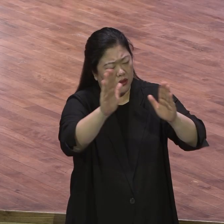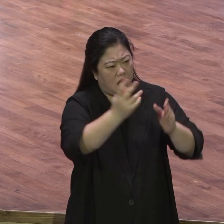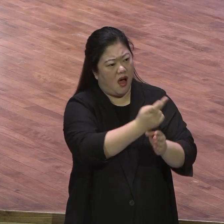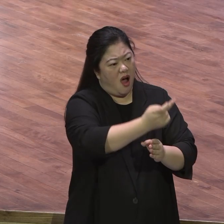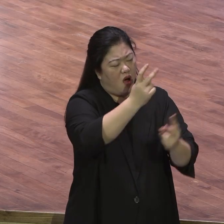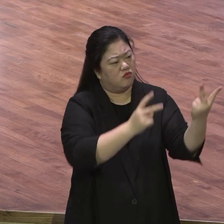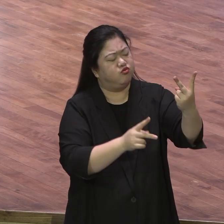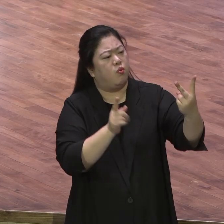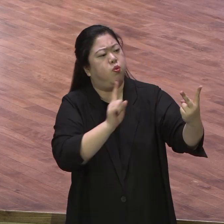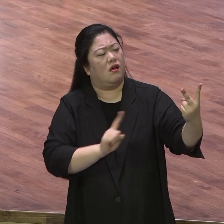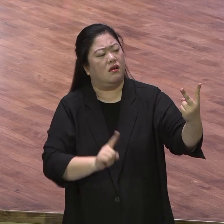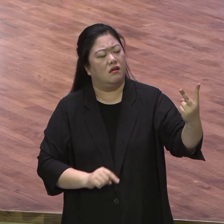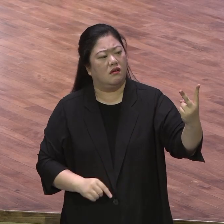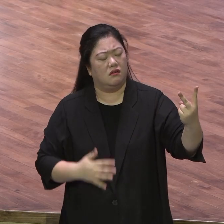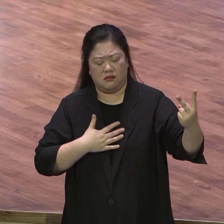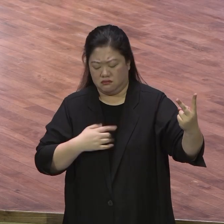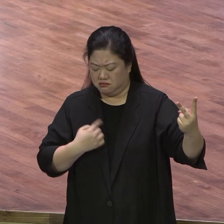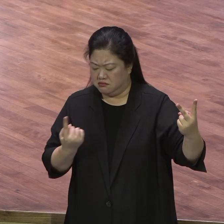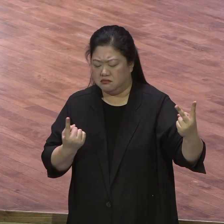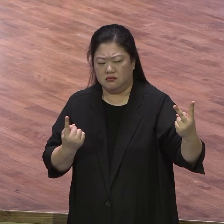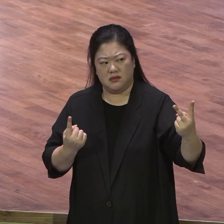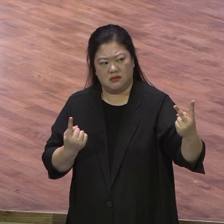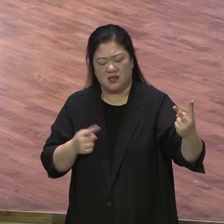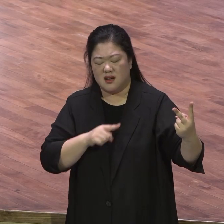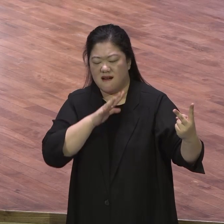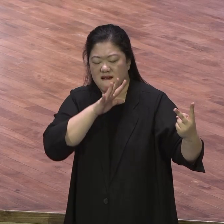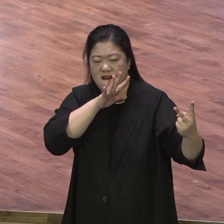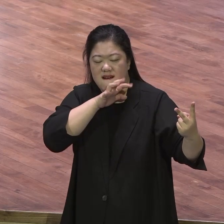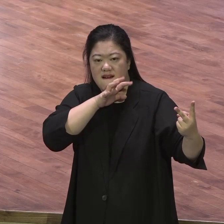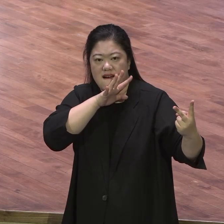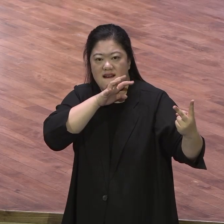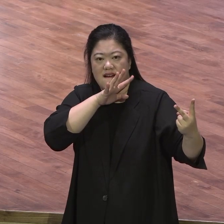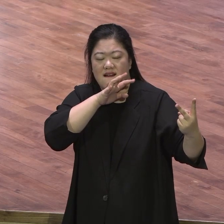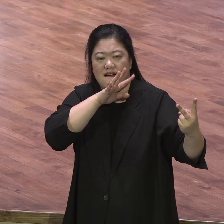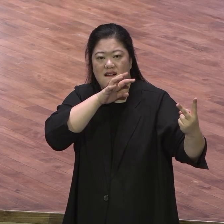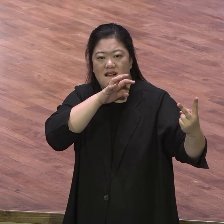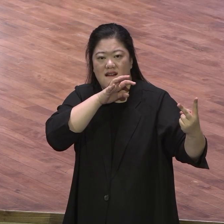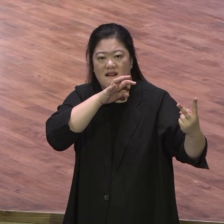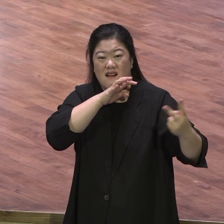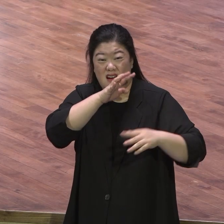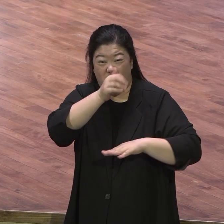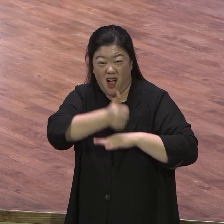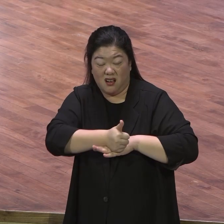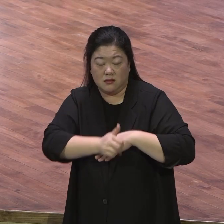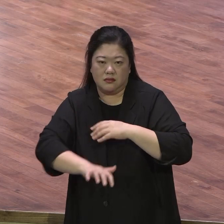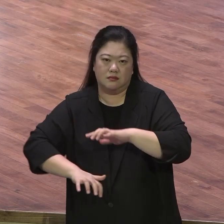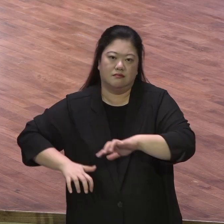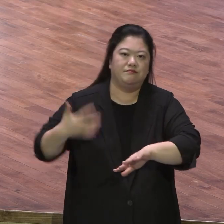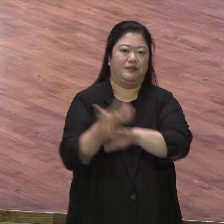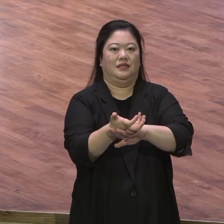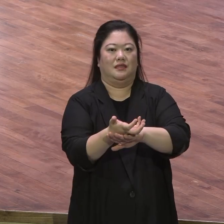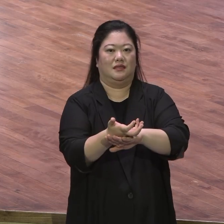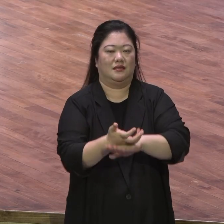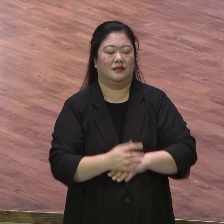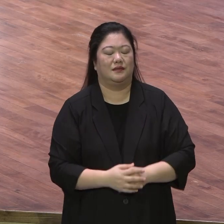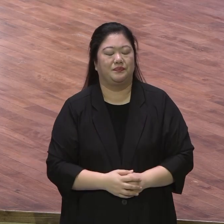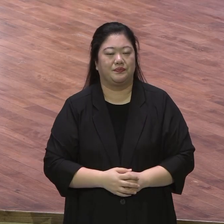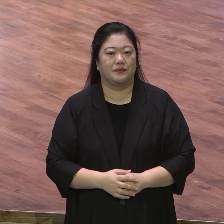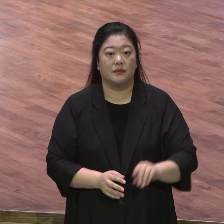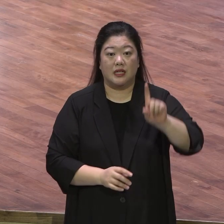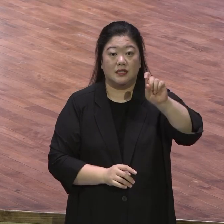40년 동안 그래서 이 고라가 반란을 일으킵니다 16장 1절로 3절을